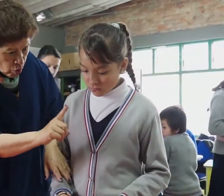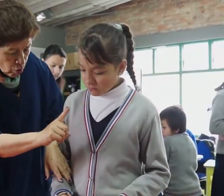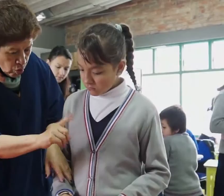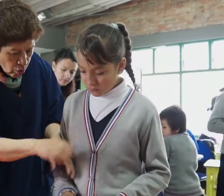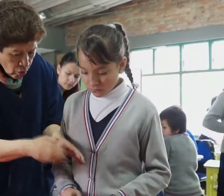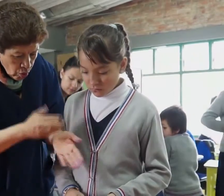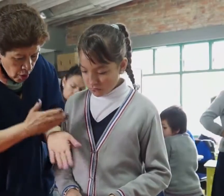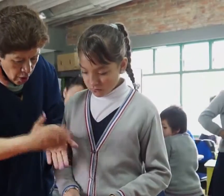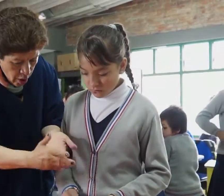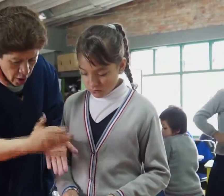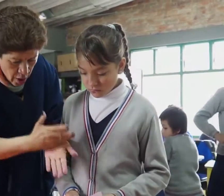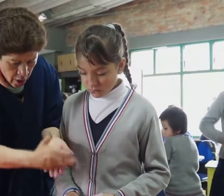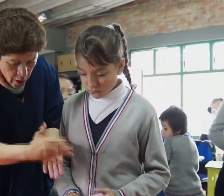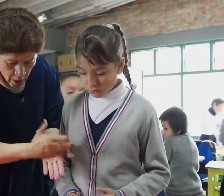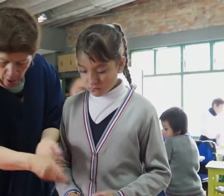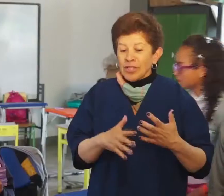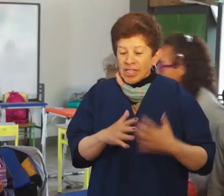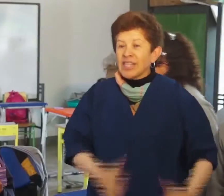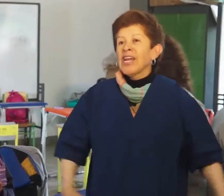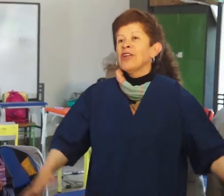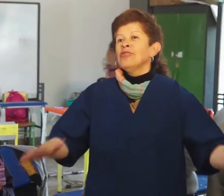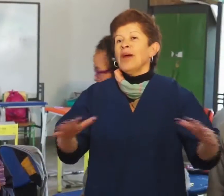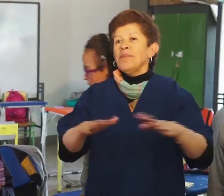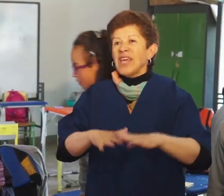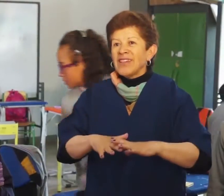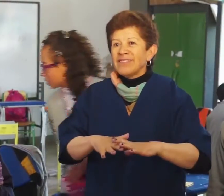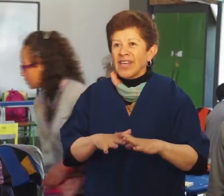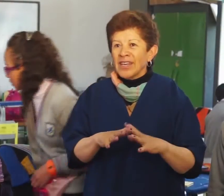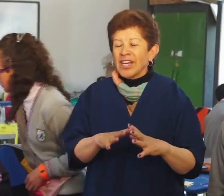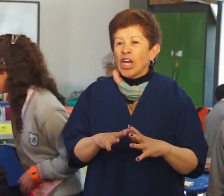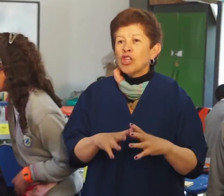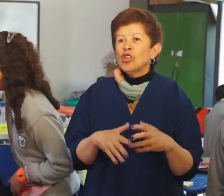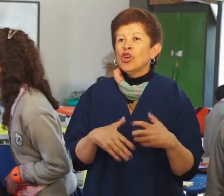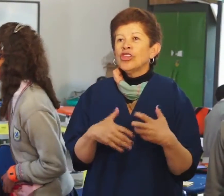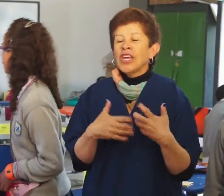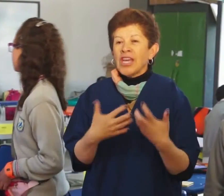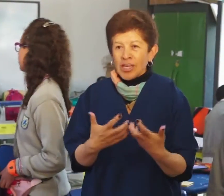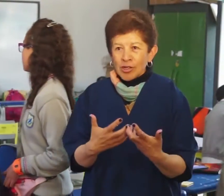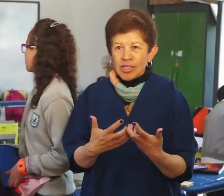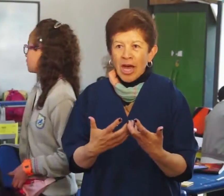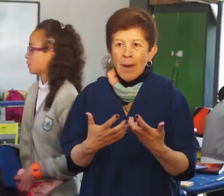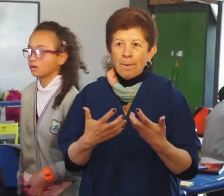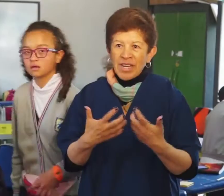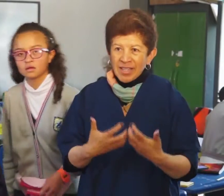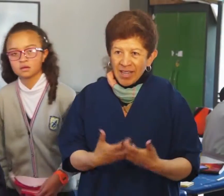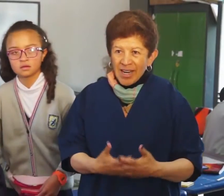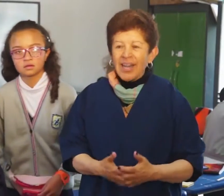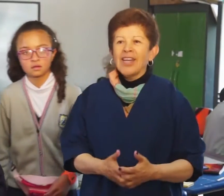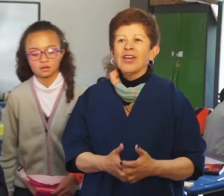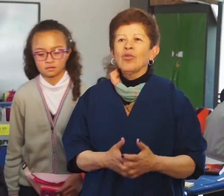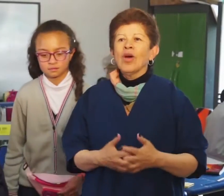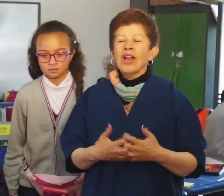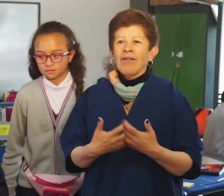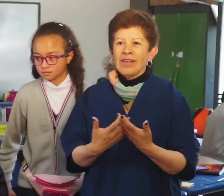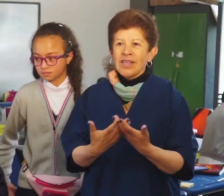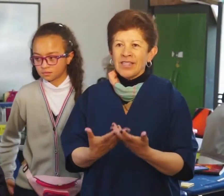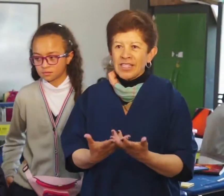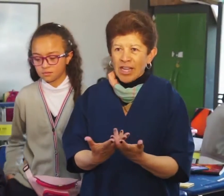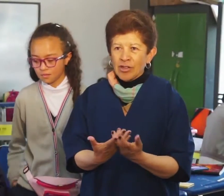comunicación. Entonces aquí lo que hacemos es crear un ambiente donde ellos aprendan la lengua, la vayan